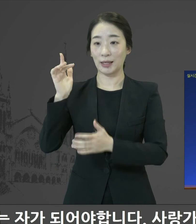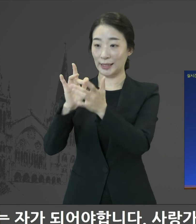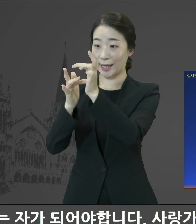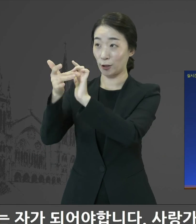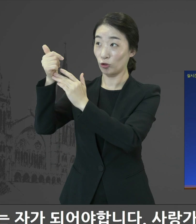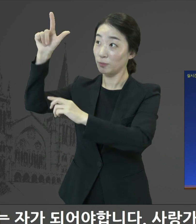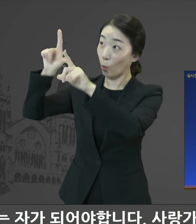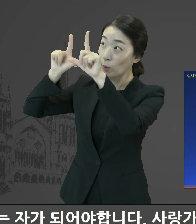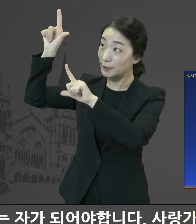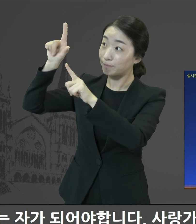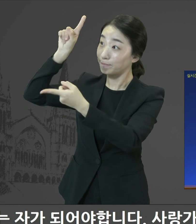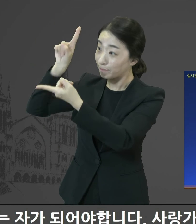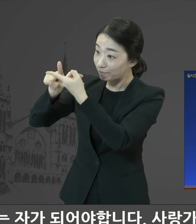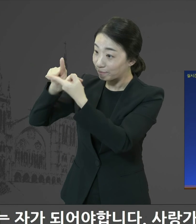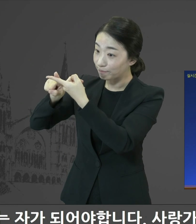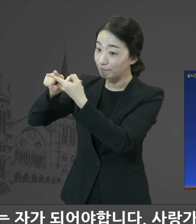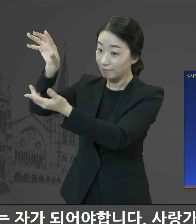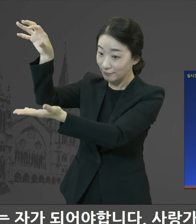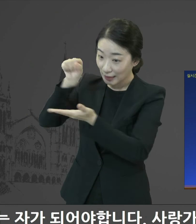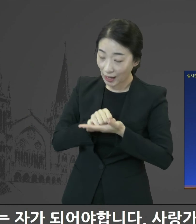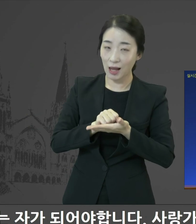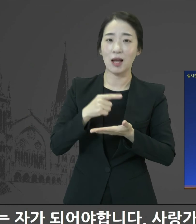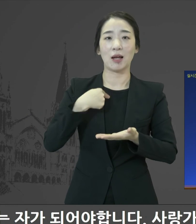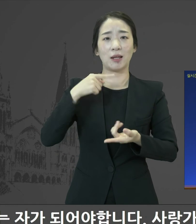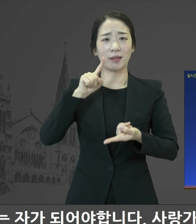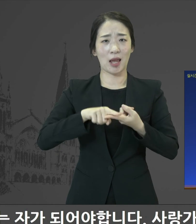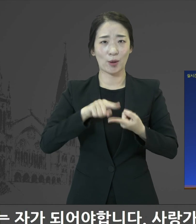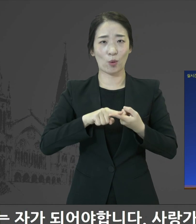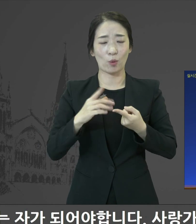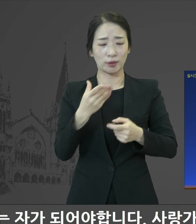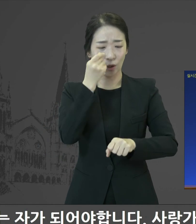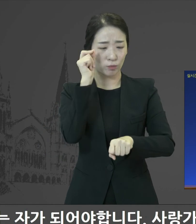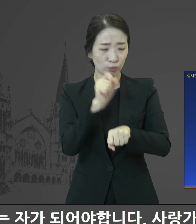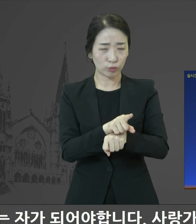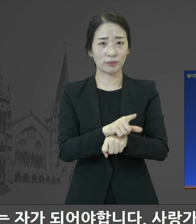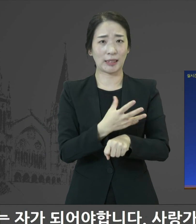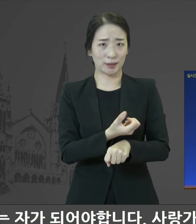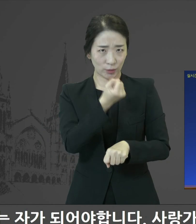겁니다. 예수님의 모델로 사랑 가운데 행할 때 예수님의 그